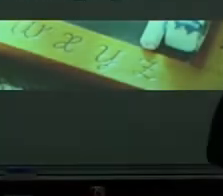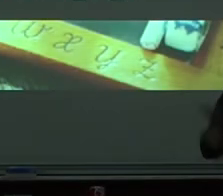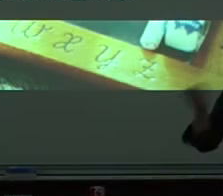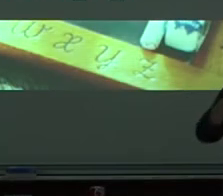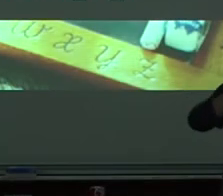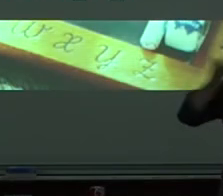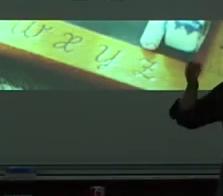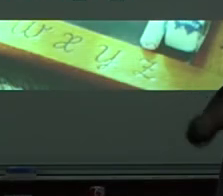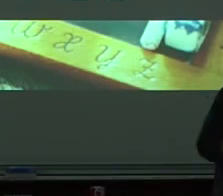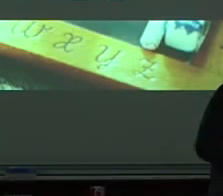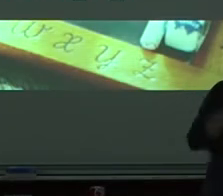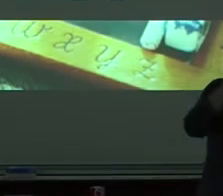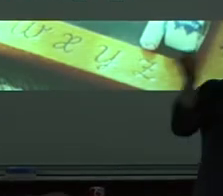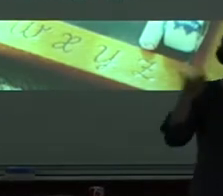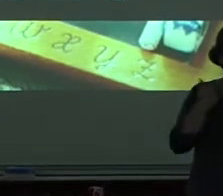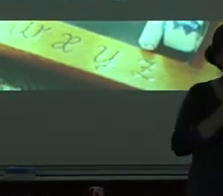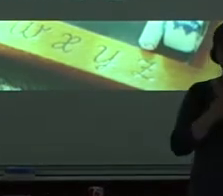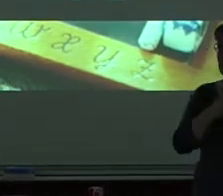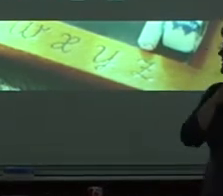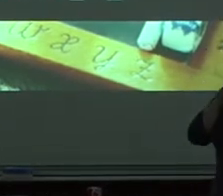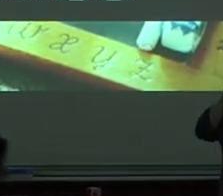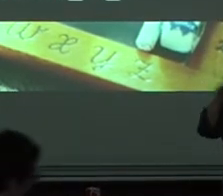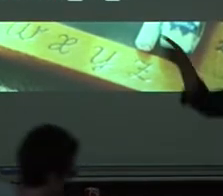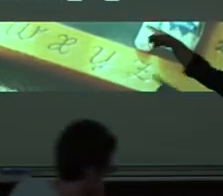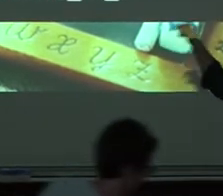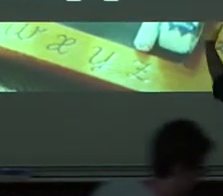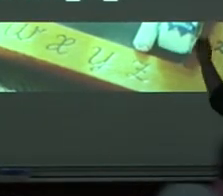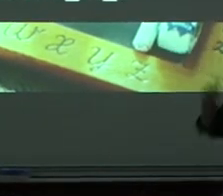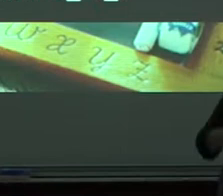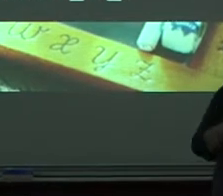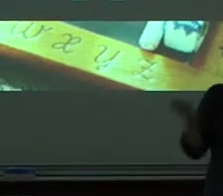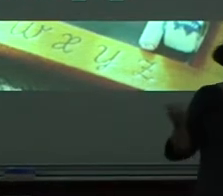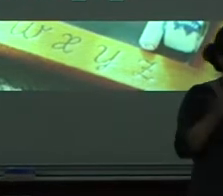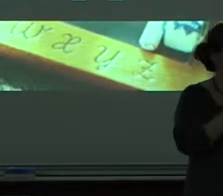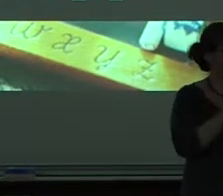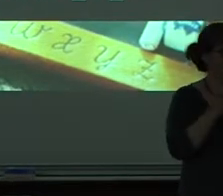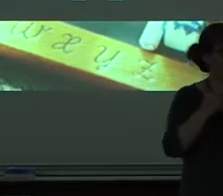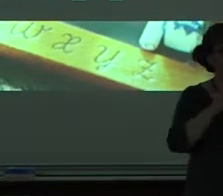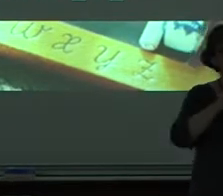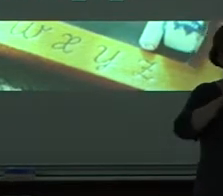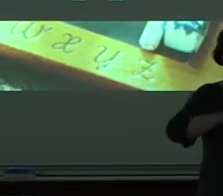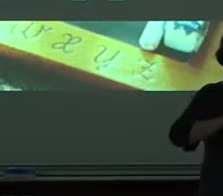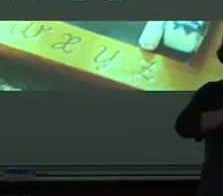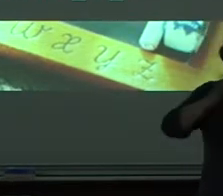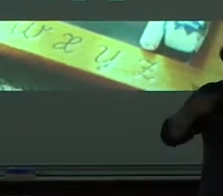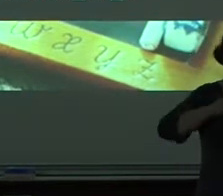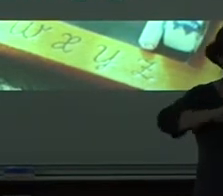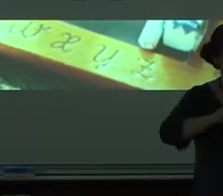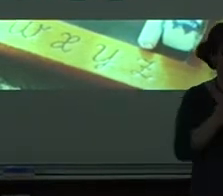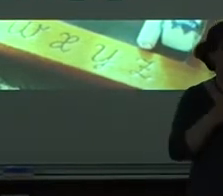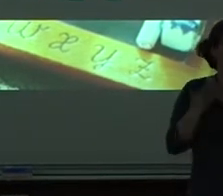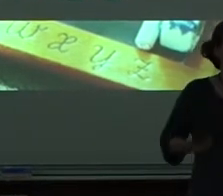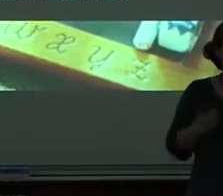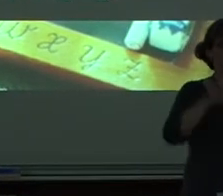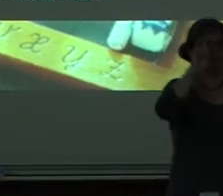Bonjour à vous, je m'appelle Céline Martinez-Sanchez, je suis développeuse, formatrice et mon objectif